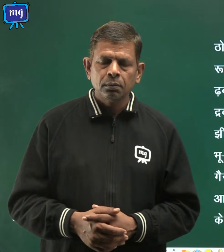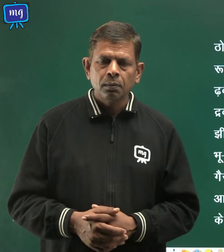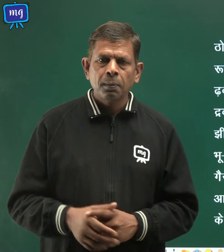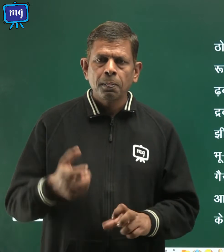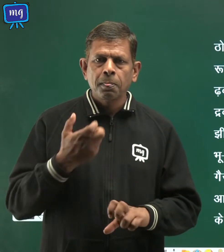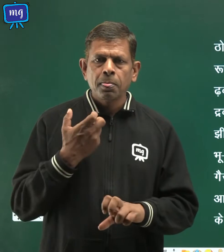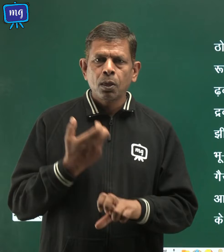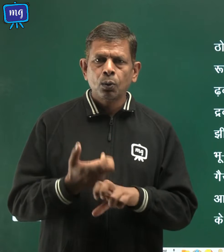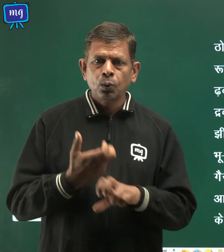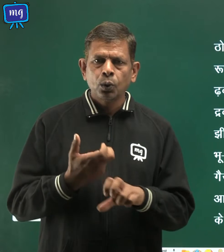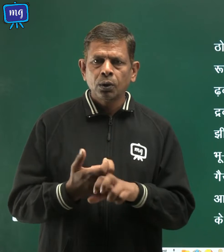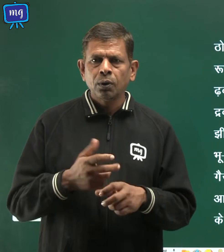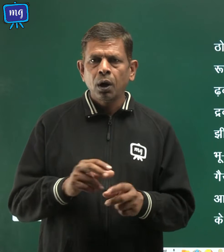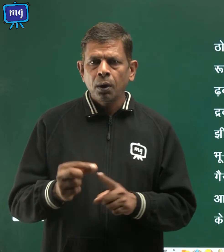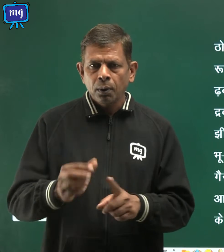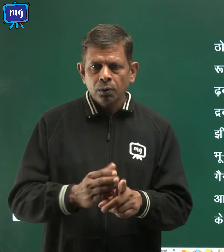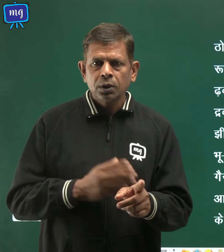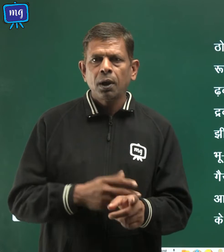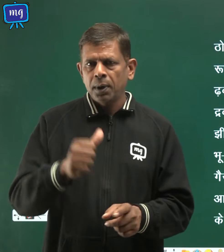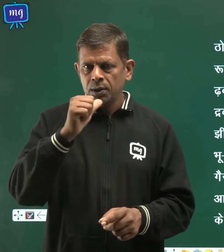ठोस अवस्था में जल